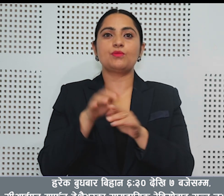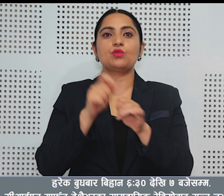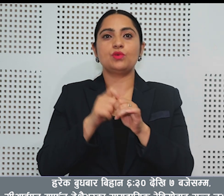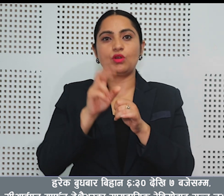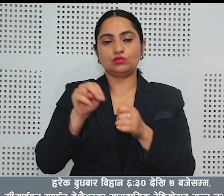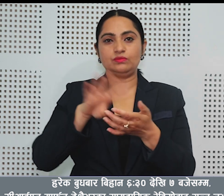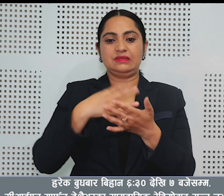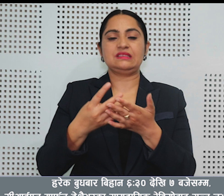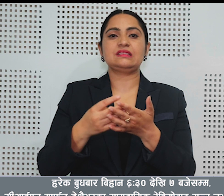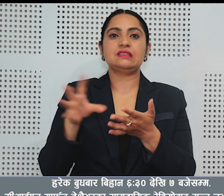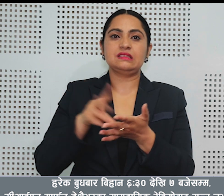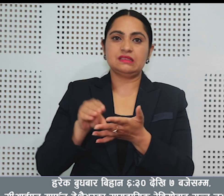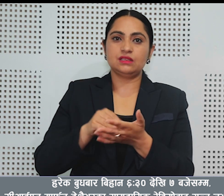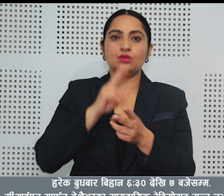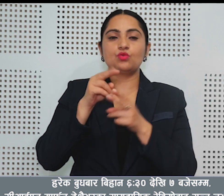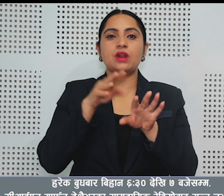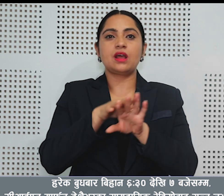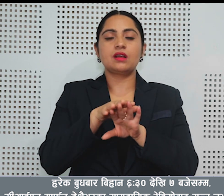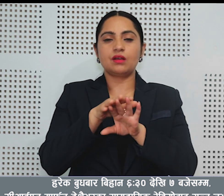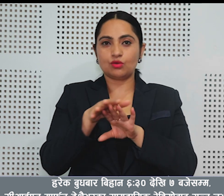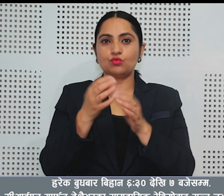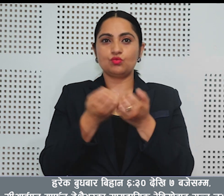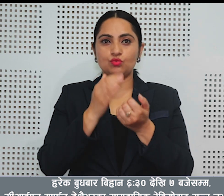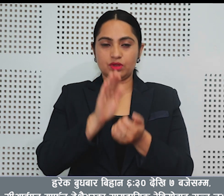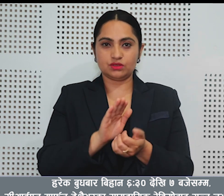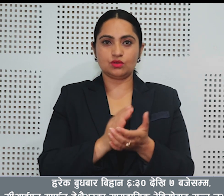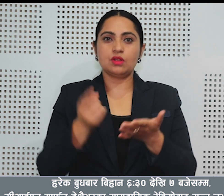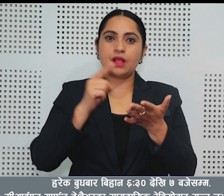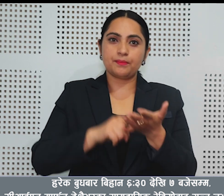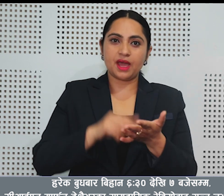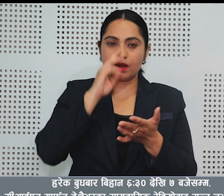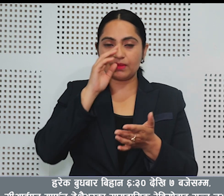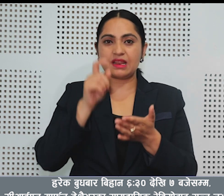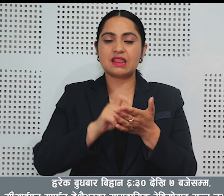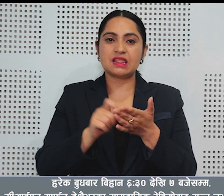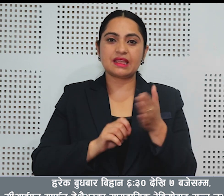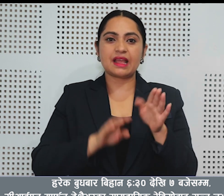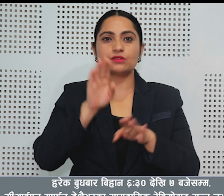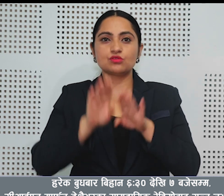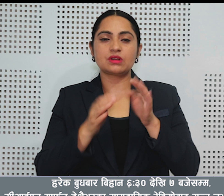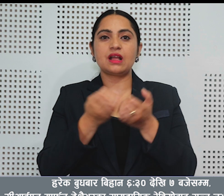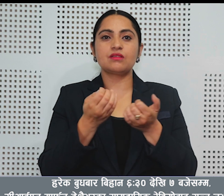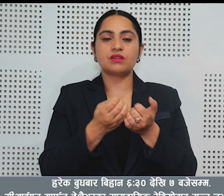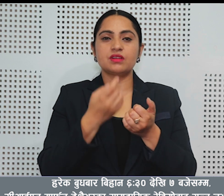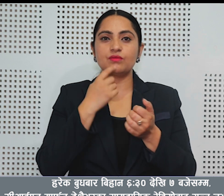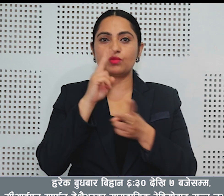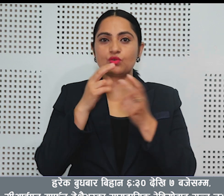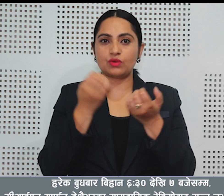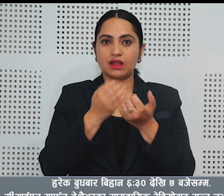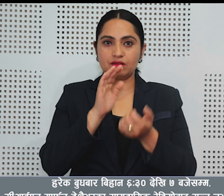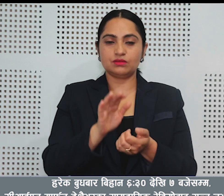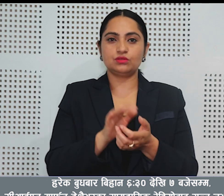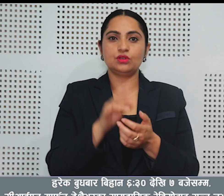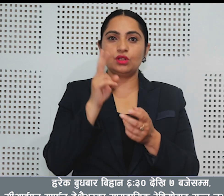सङ्कलनका कुरा गर्छौँ। हामी जुन तथ्याङ्क यो हामीले प्रारम्भिक द्रुत लेखाजोखा गर्ने भनेर हामीले विपद आइसकेपछि टोलीहरू